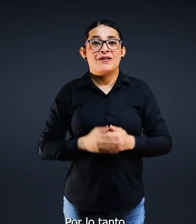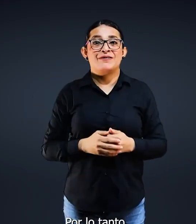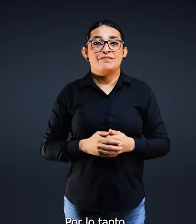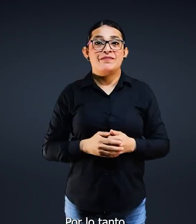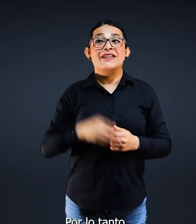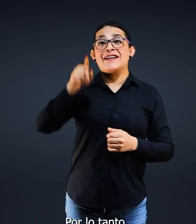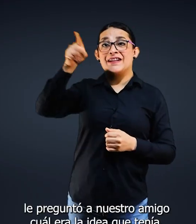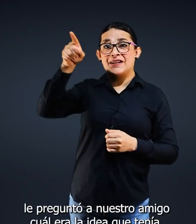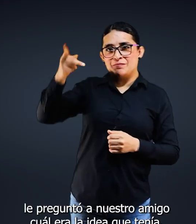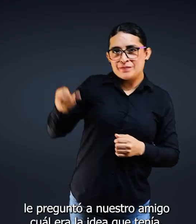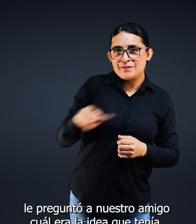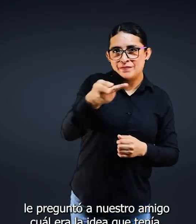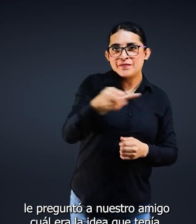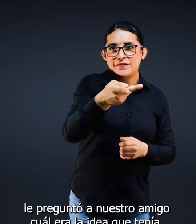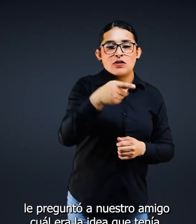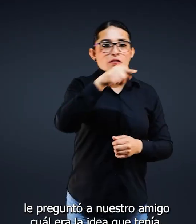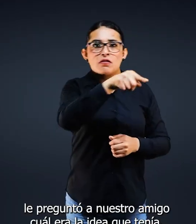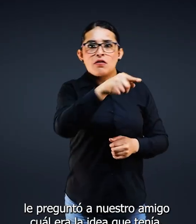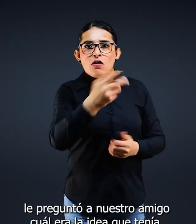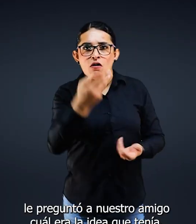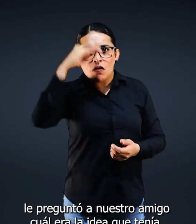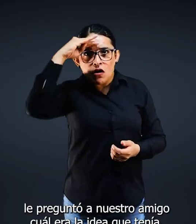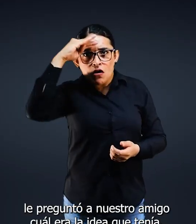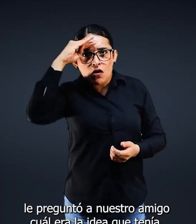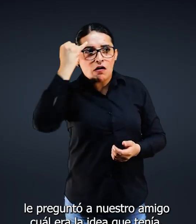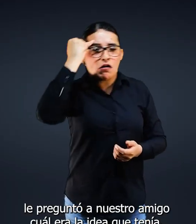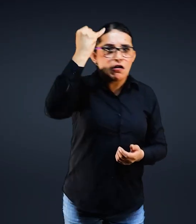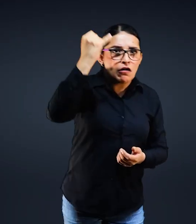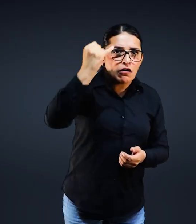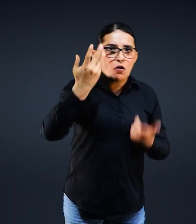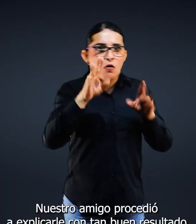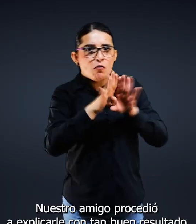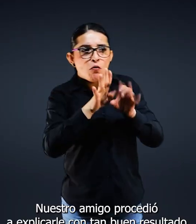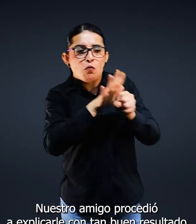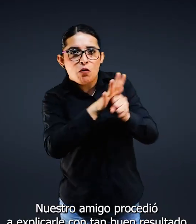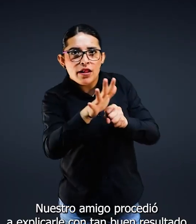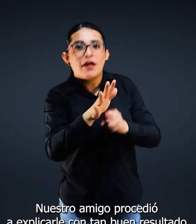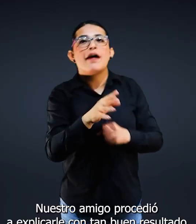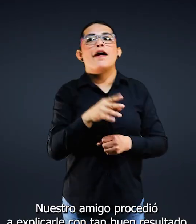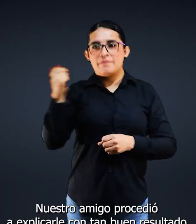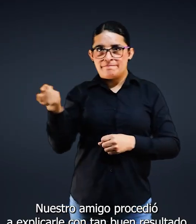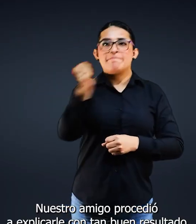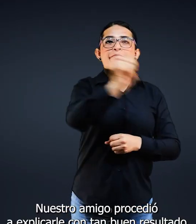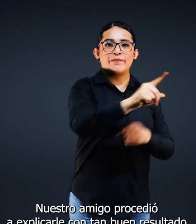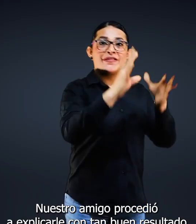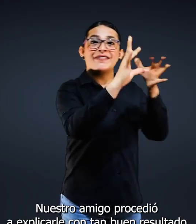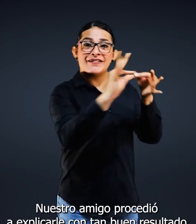Por lo tanto, le preguntó a nuestro amigo cuál era la idea que tenía. Nuestro amigo procedió a explicarle, con tan